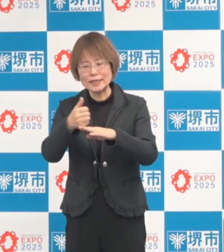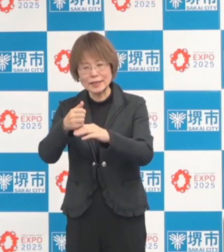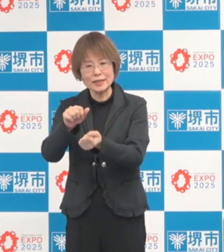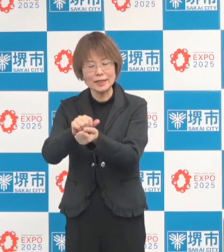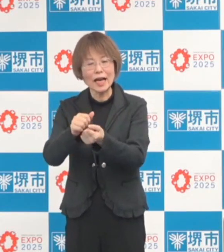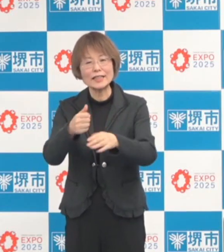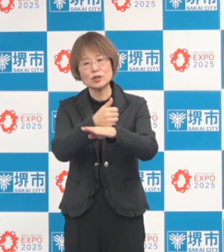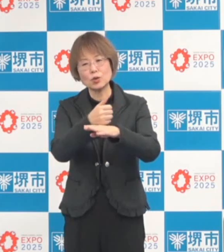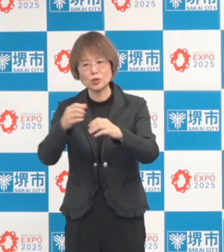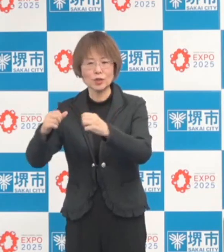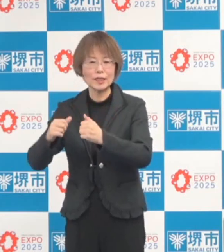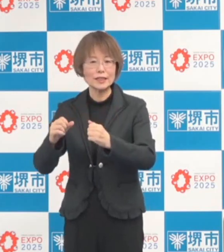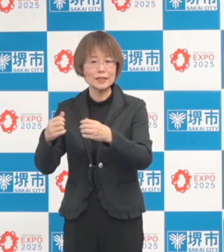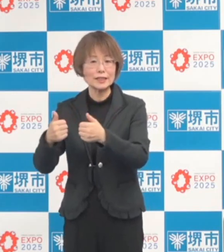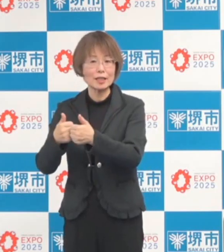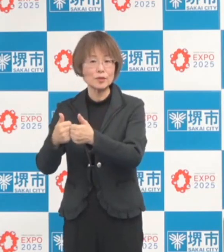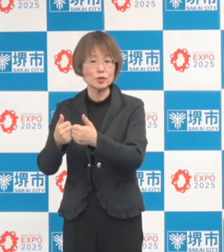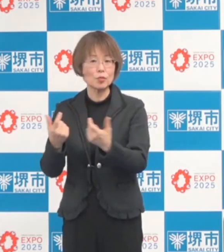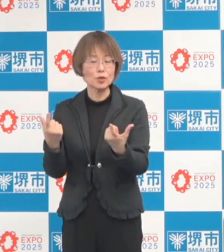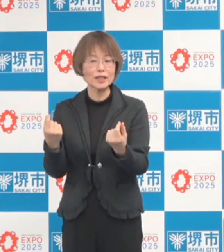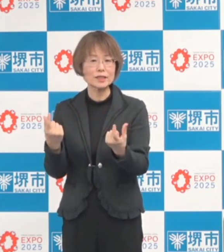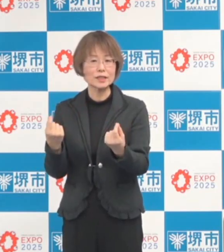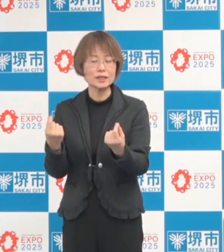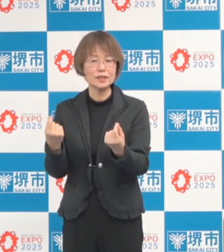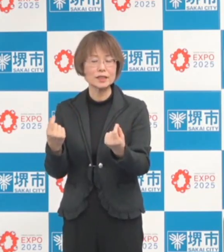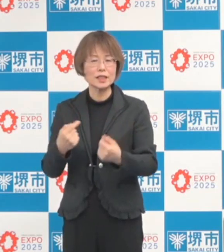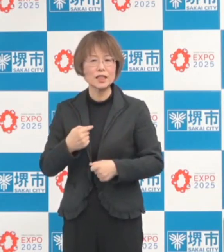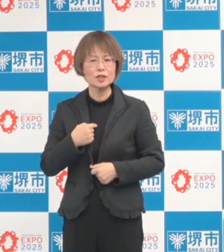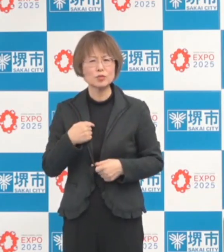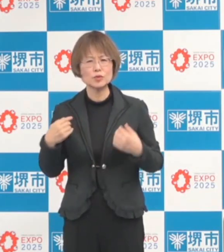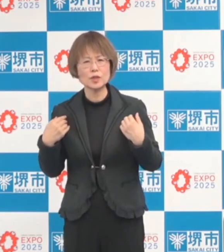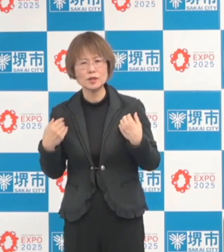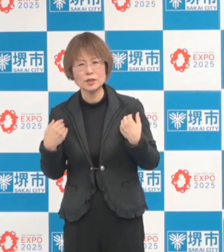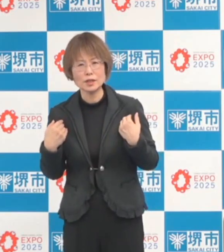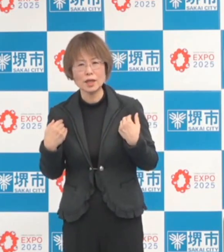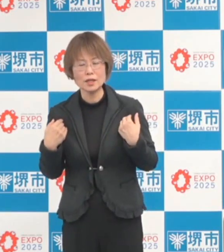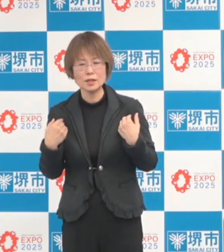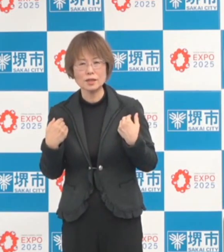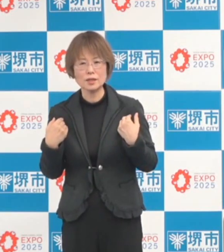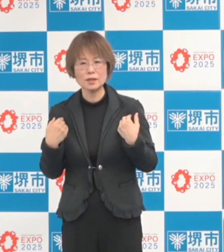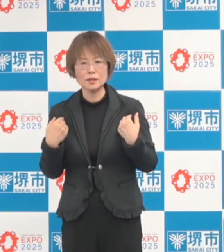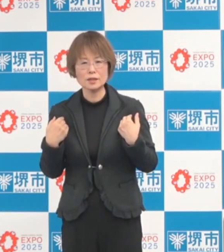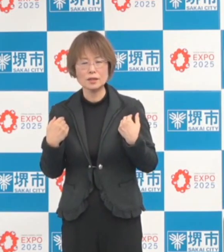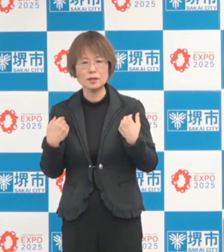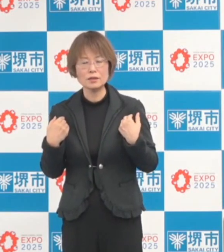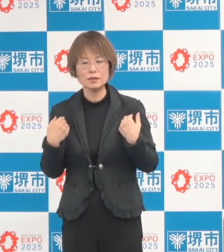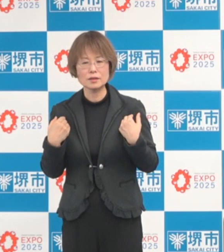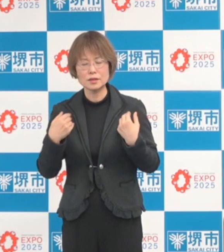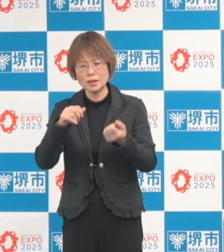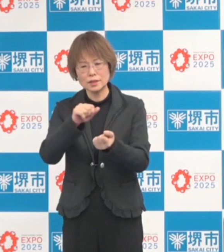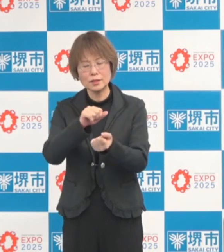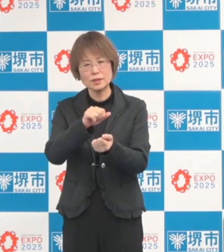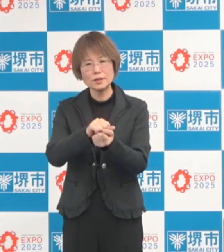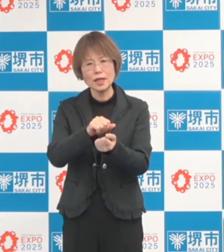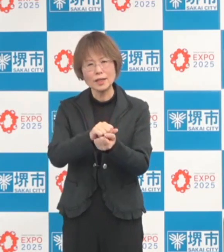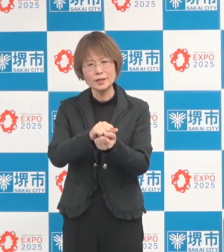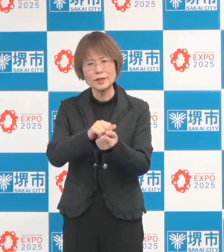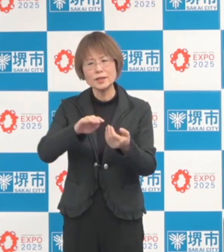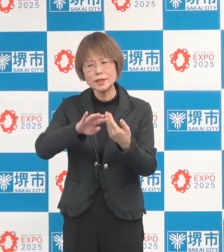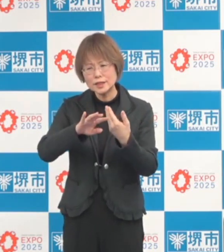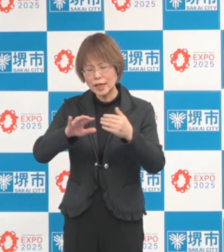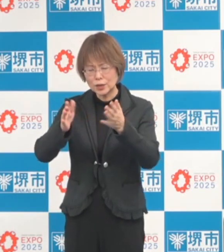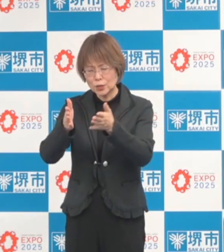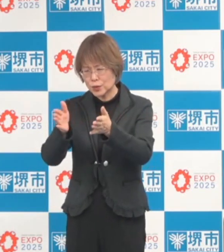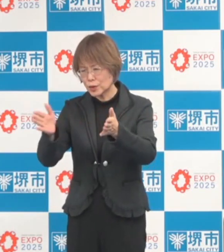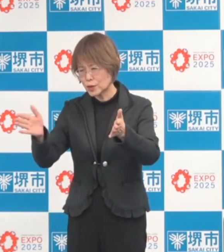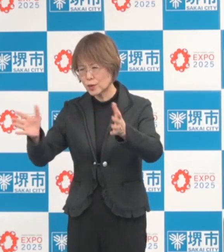テーマでしたが、やはり自分が知らないこと、堺のことだけじゃない広い世界のことを知る